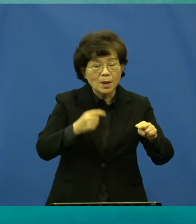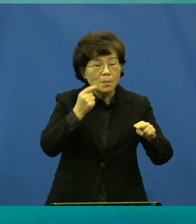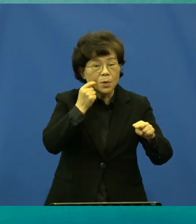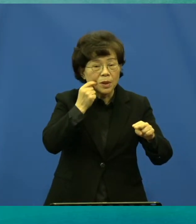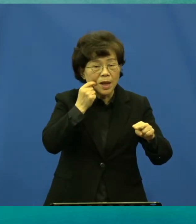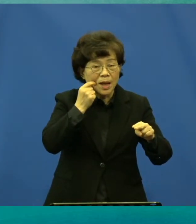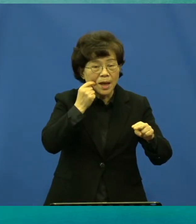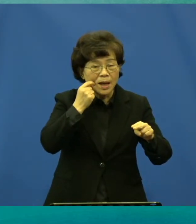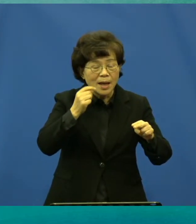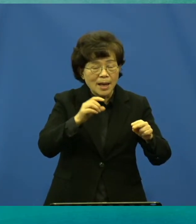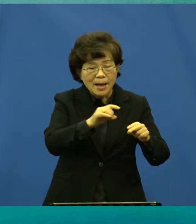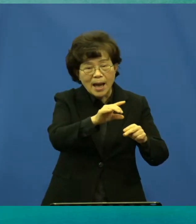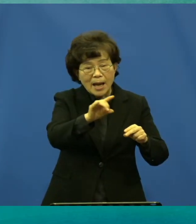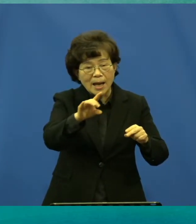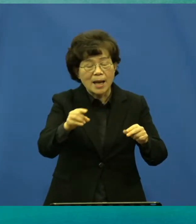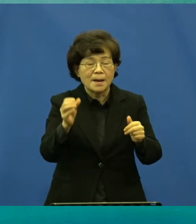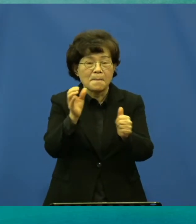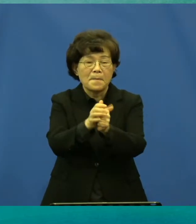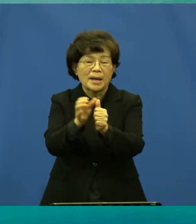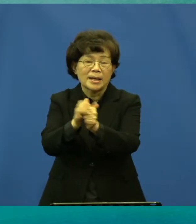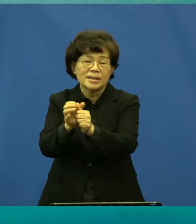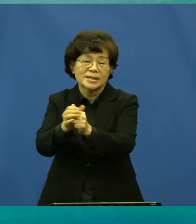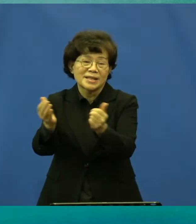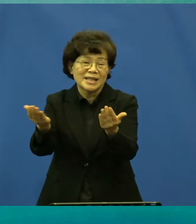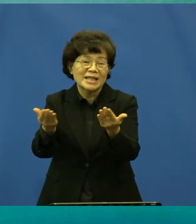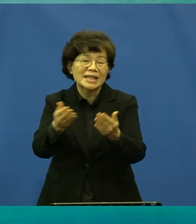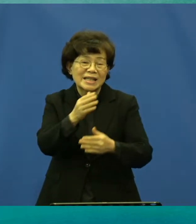우리 각자에게 주어진 임무가 있습니다.